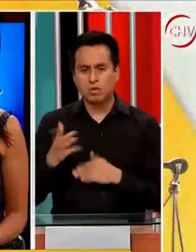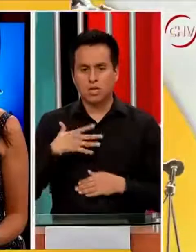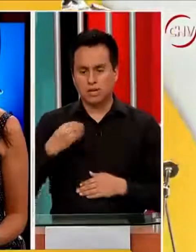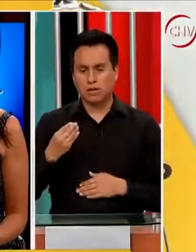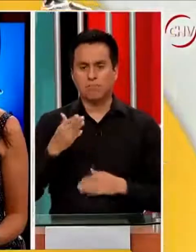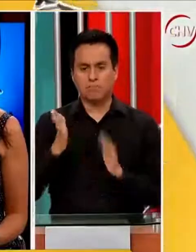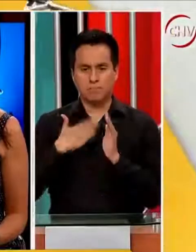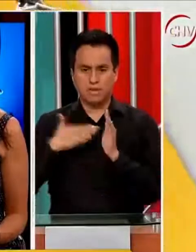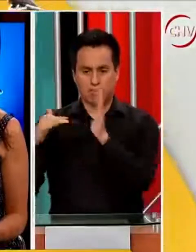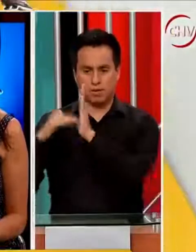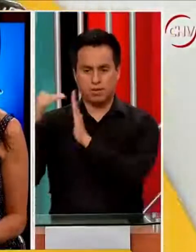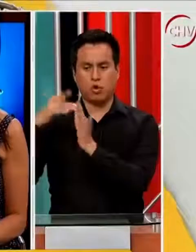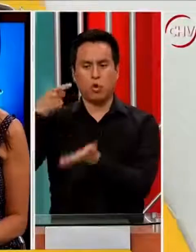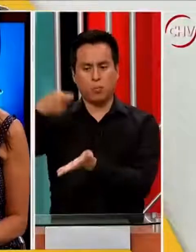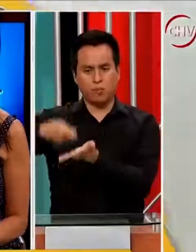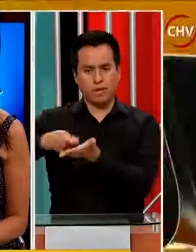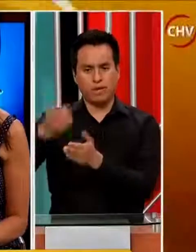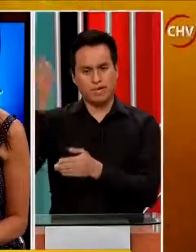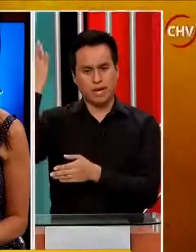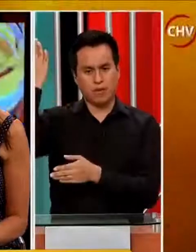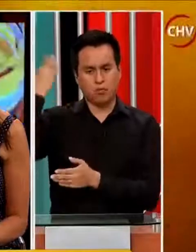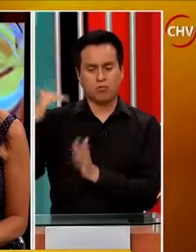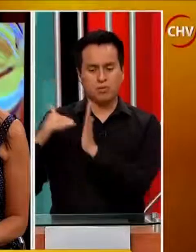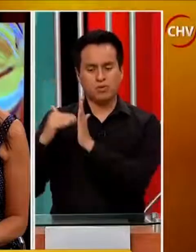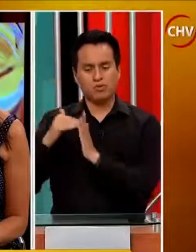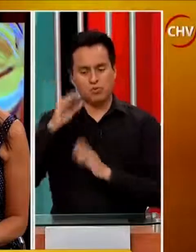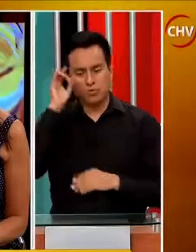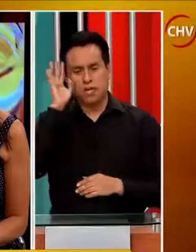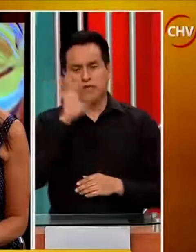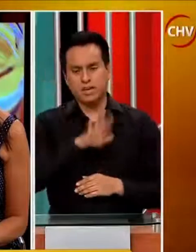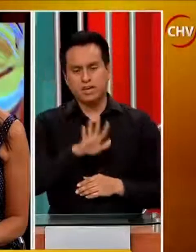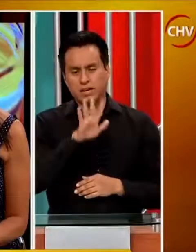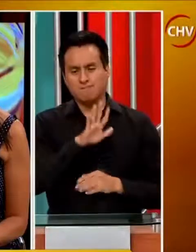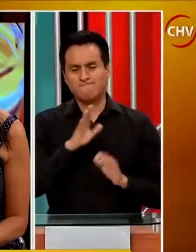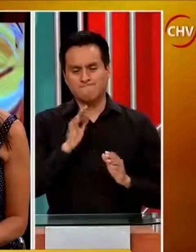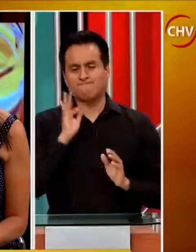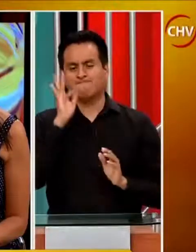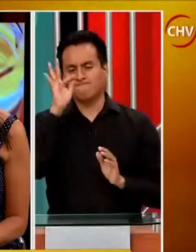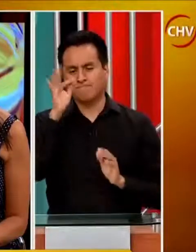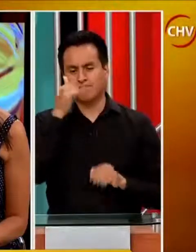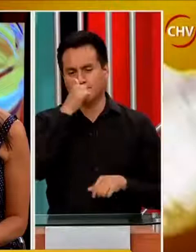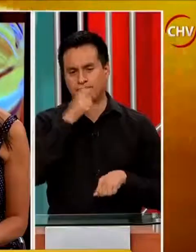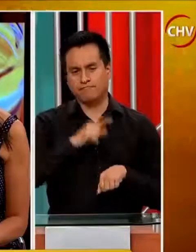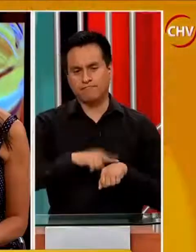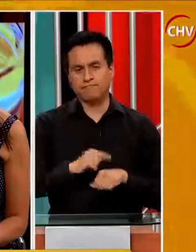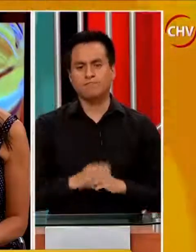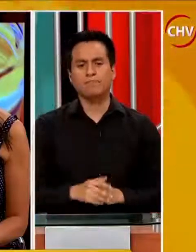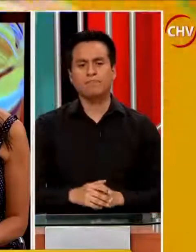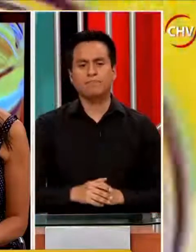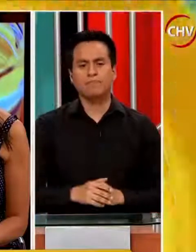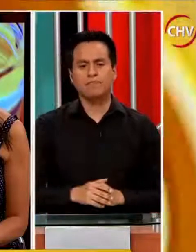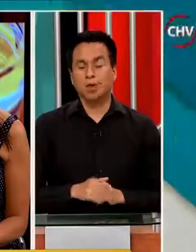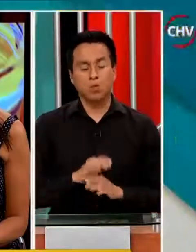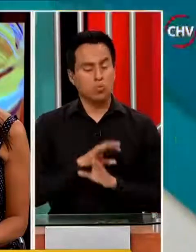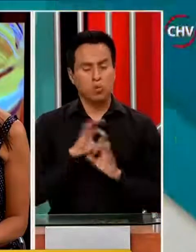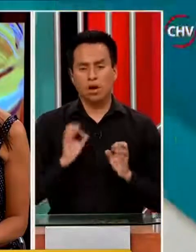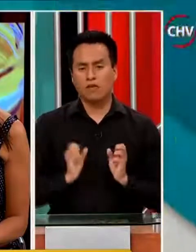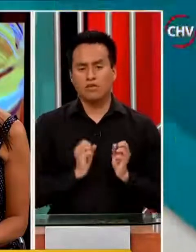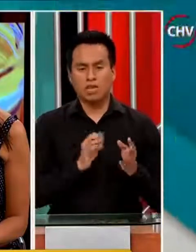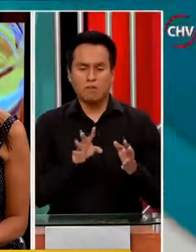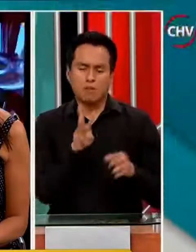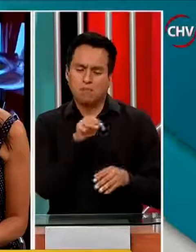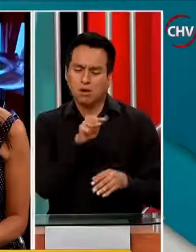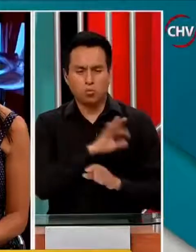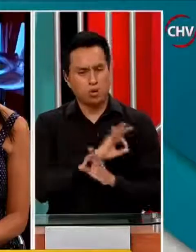hija en mi apartamento. Yo me compré un apartamento hace tiempo porque yo sabía que esto iba a suceder en algún momento. Y nunca quise abandonar a mi